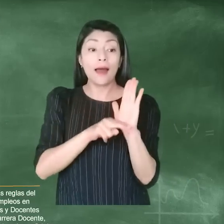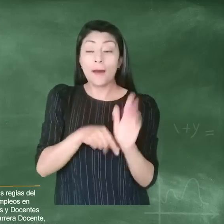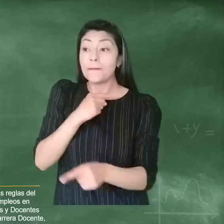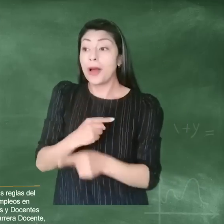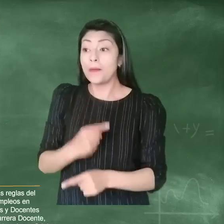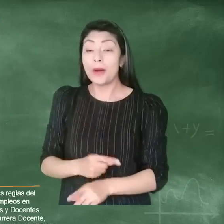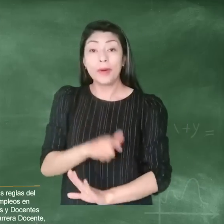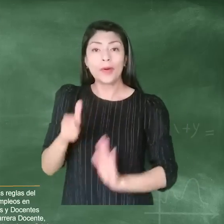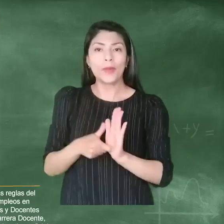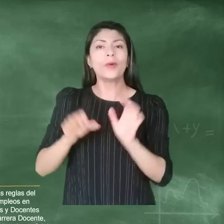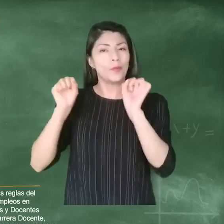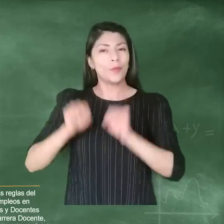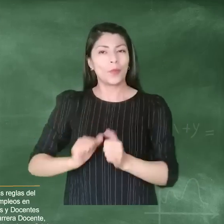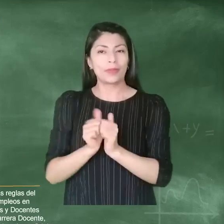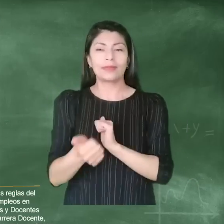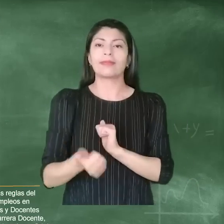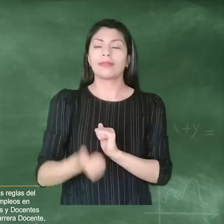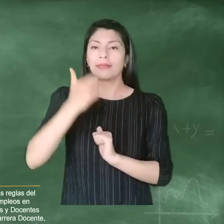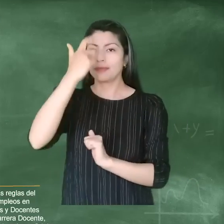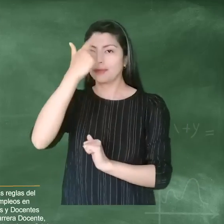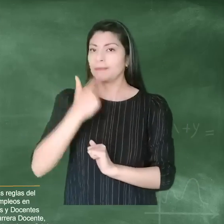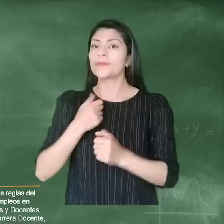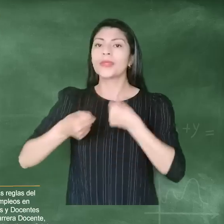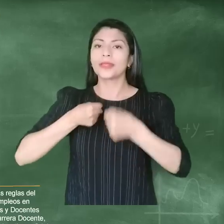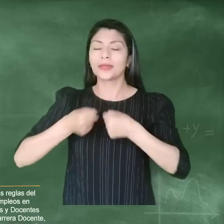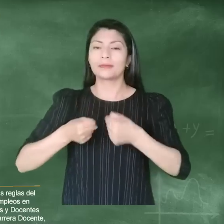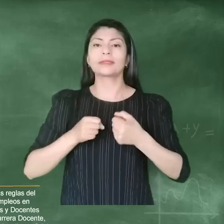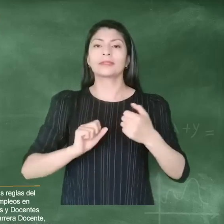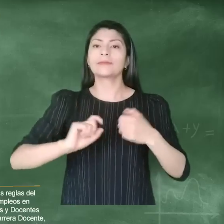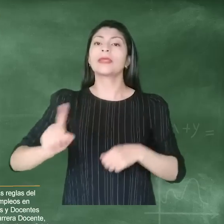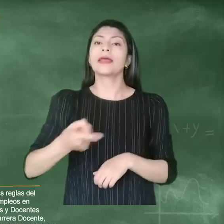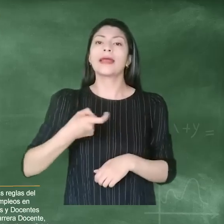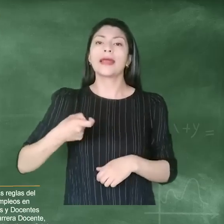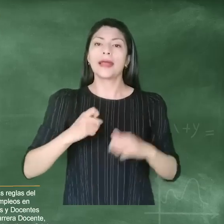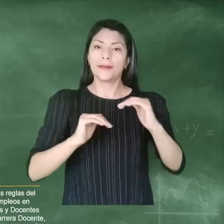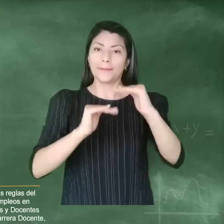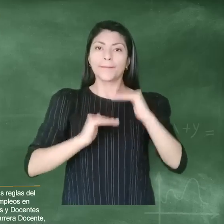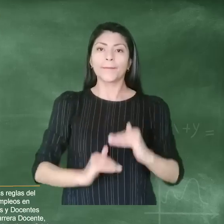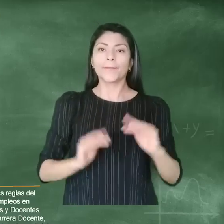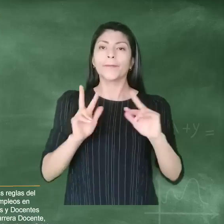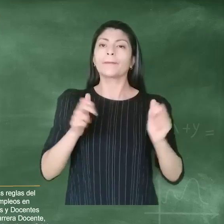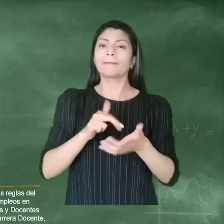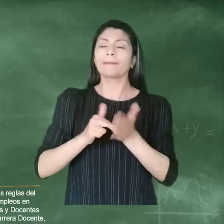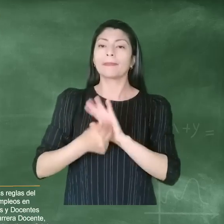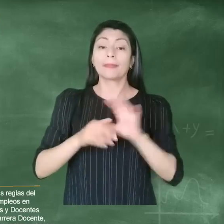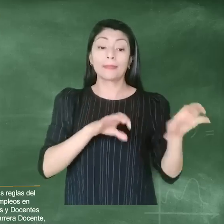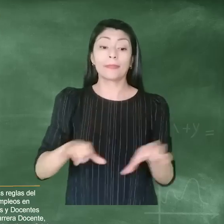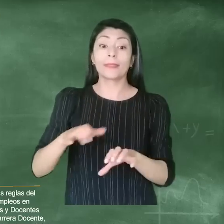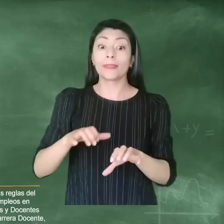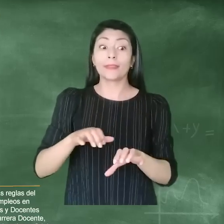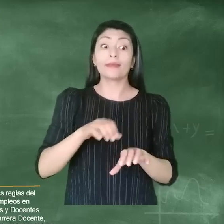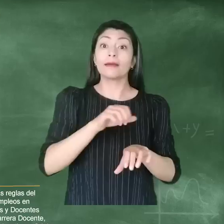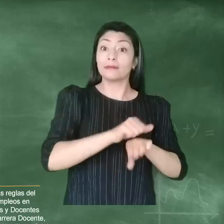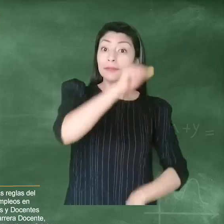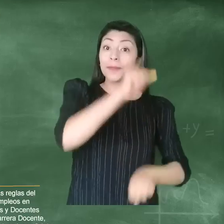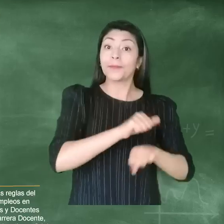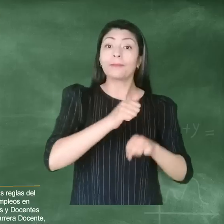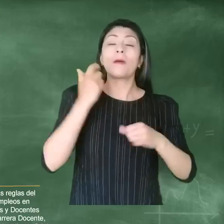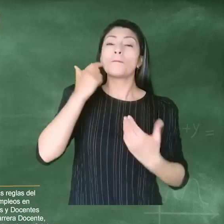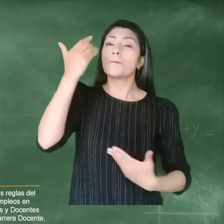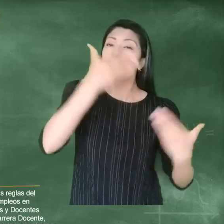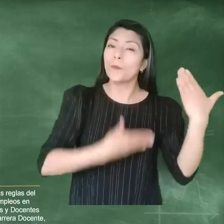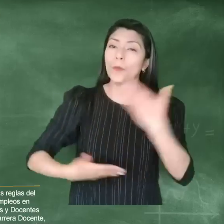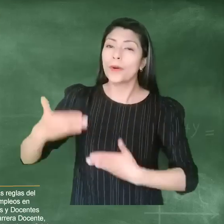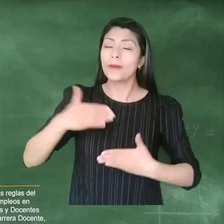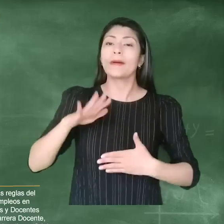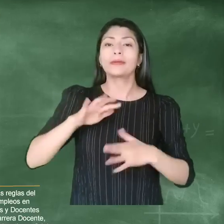cumplieron requisitos mínimos para el cargo. G. Publicación de resultados de las pruebas de valoración de antecedentes y